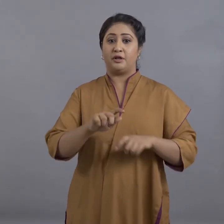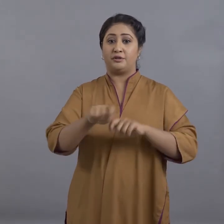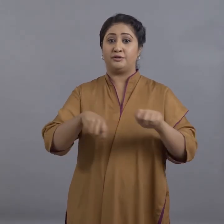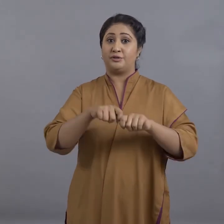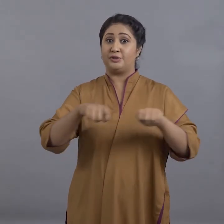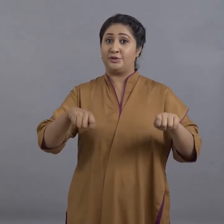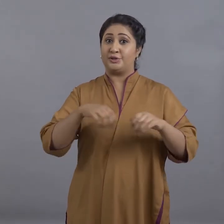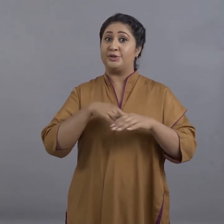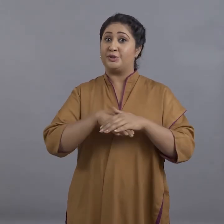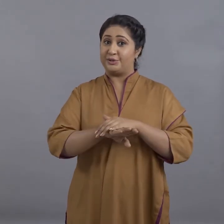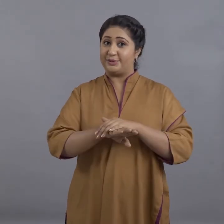जूता,